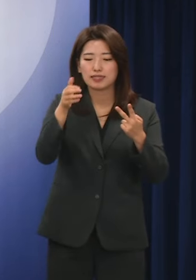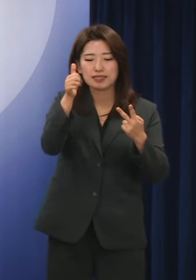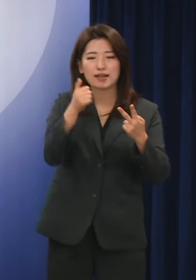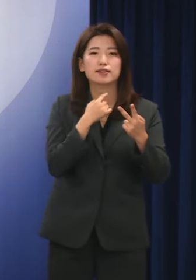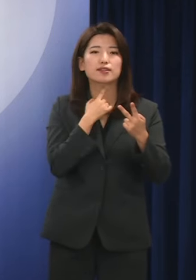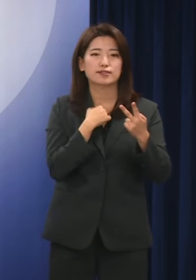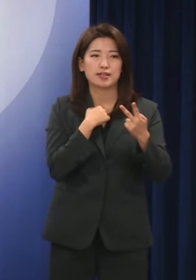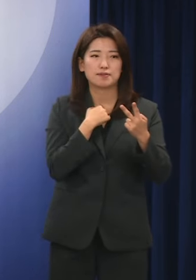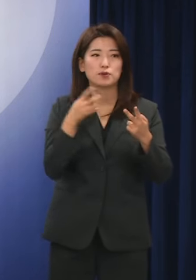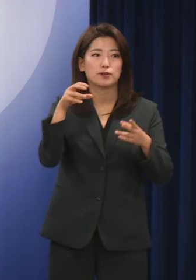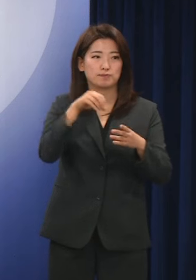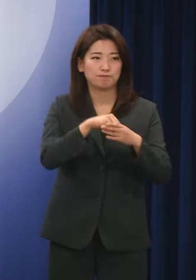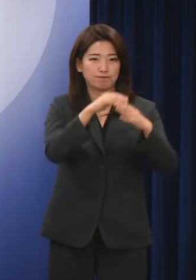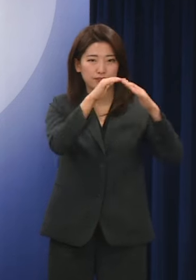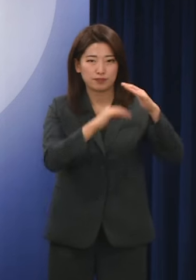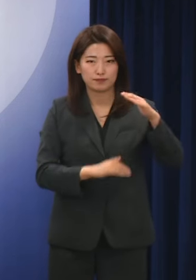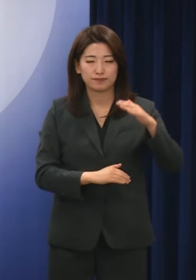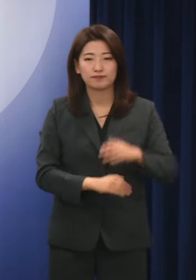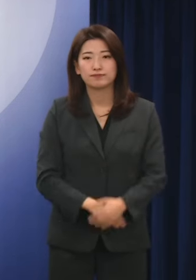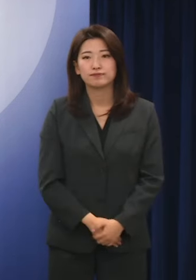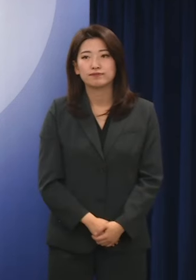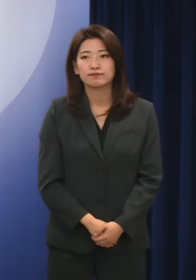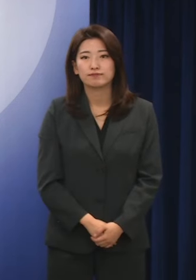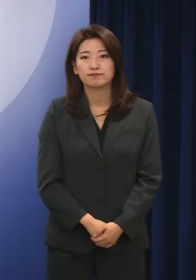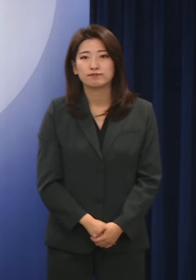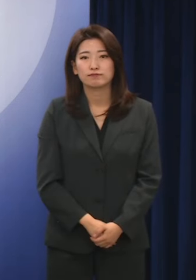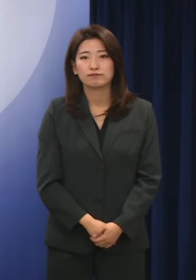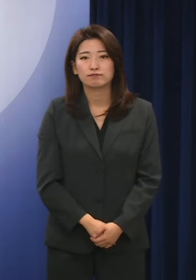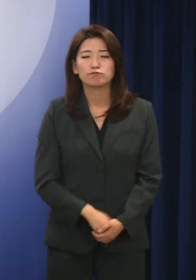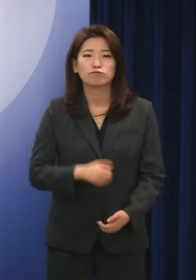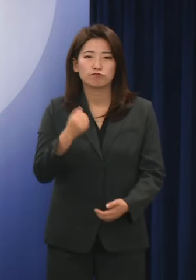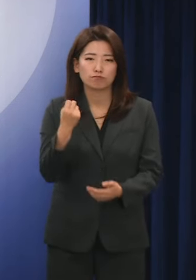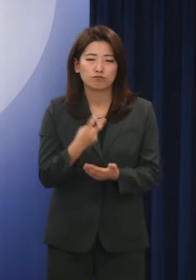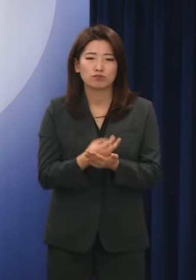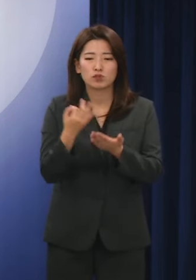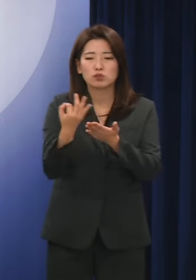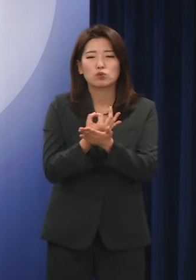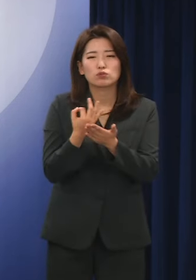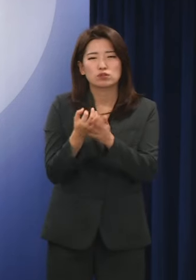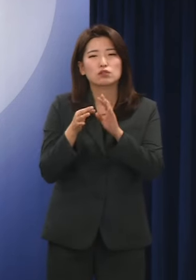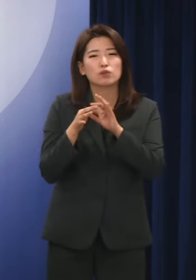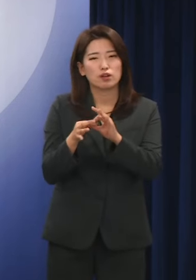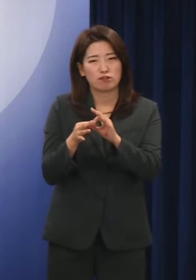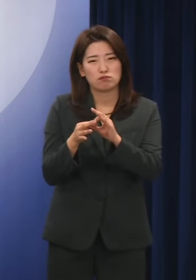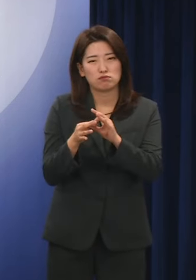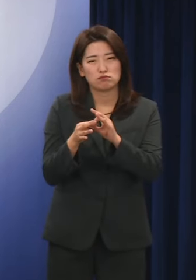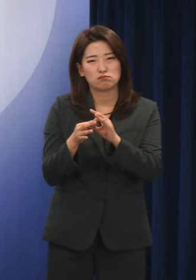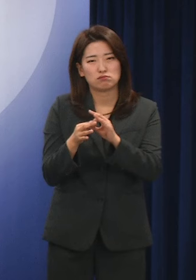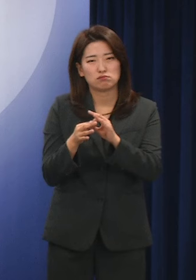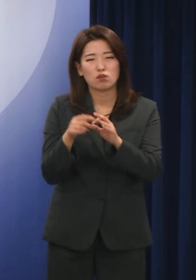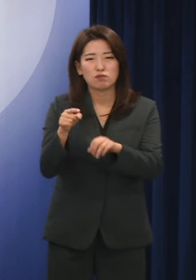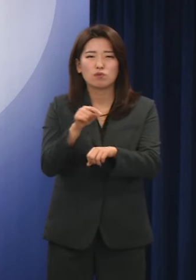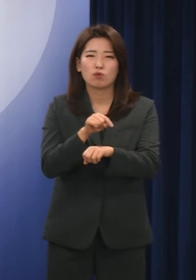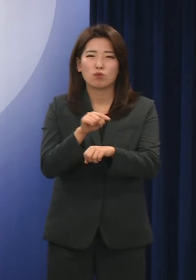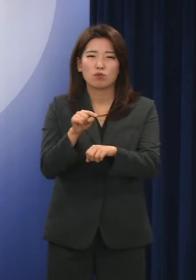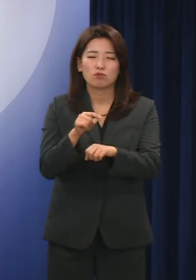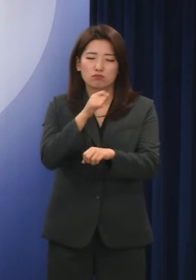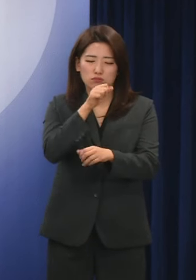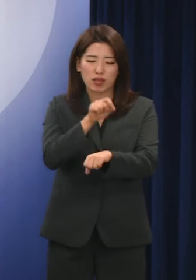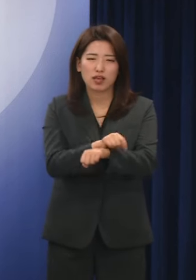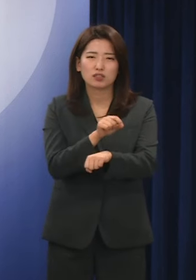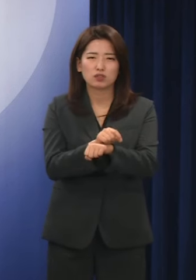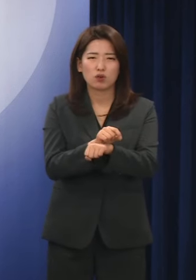포함되었습니다. 그 외에도 생계활동과 밀접한 관련이 있는 각종 행정제재 조치를